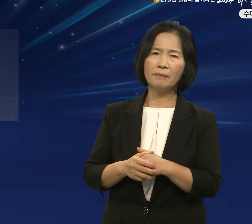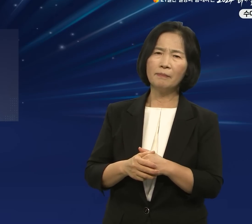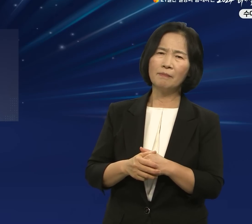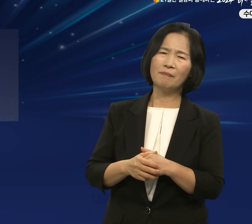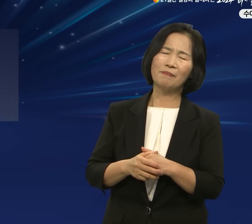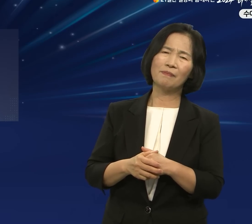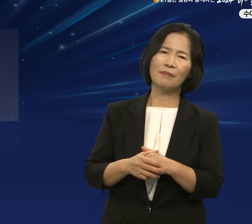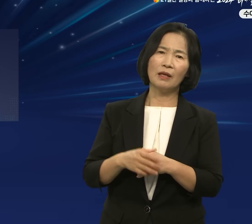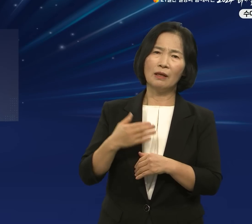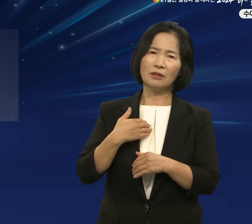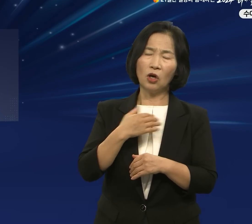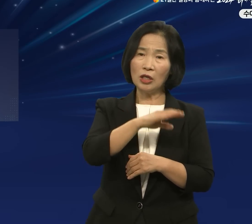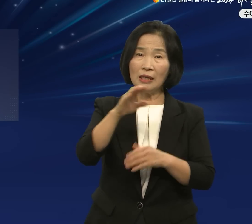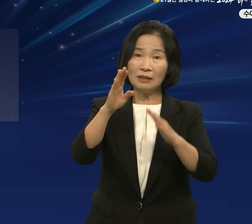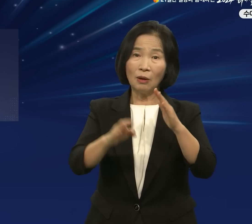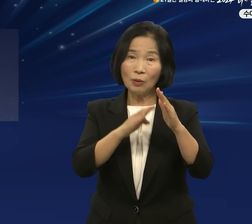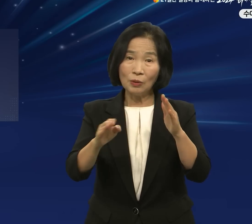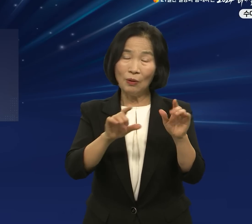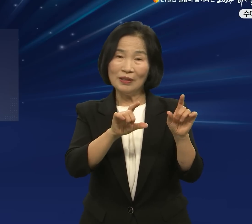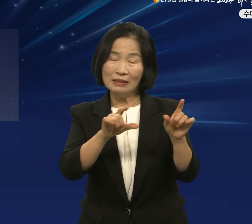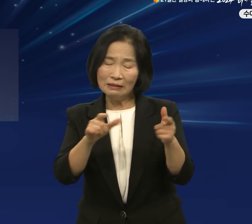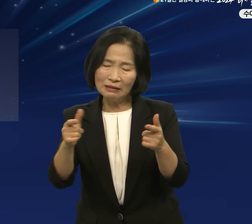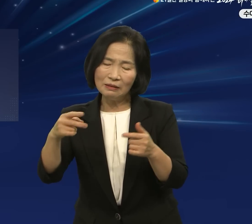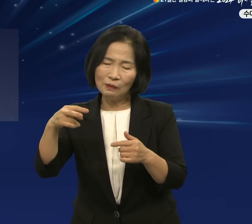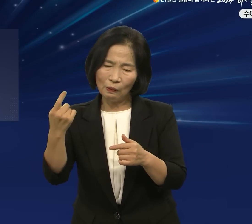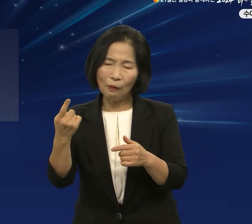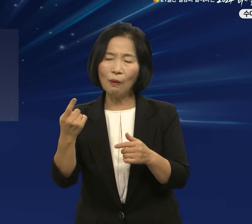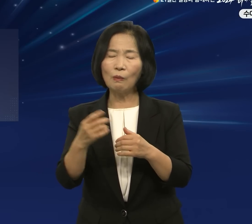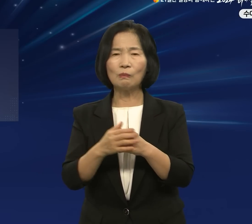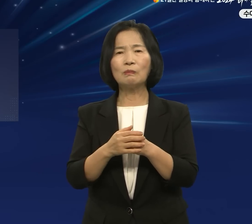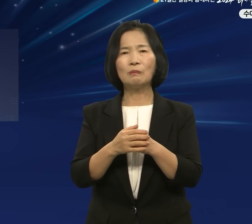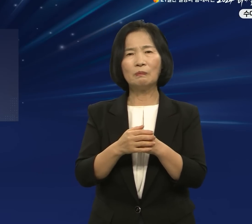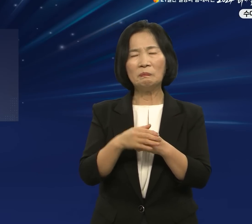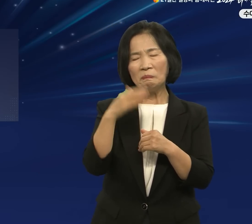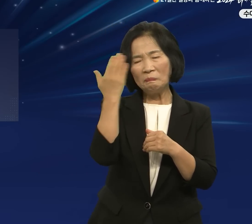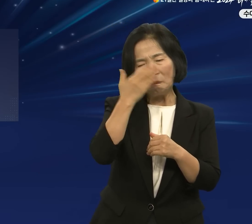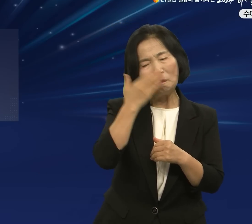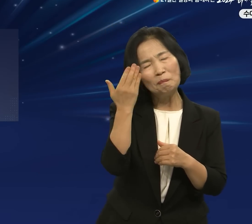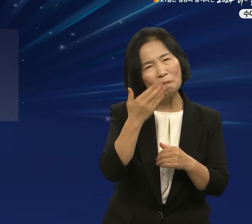우리 성도들이 좀 깨끗하고 보통 사람들 같으면,